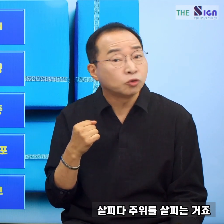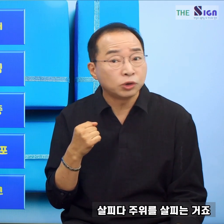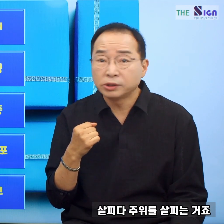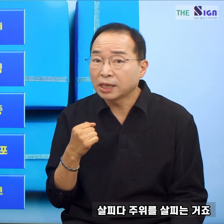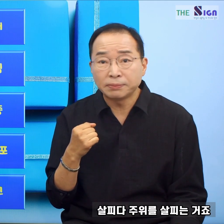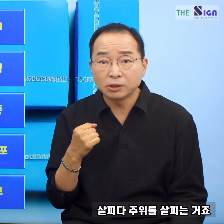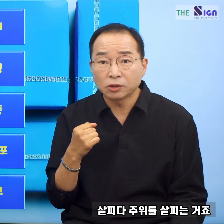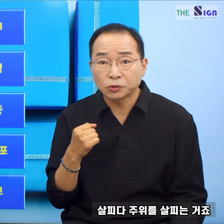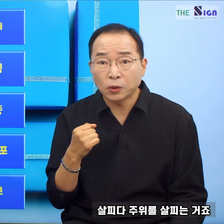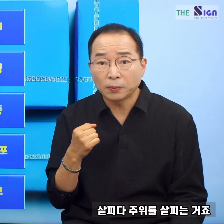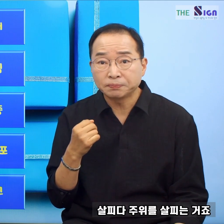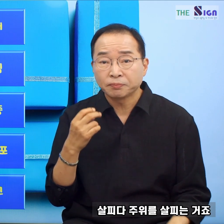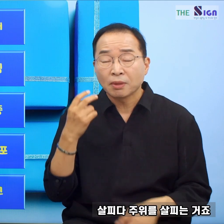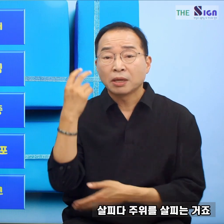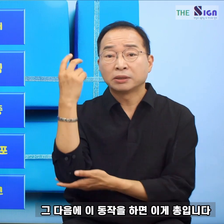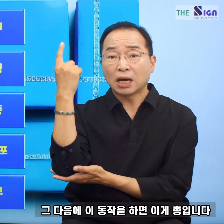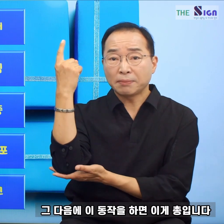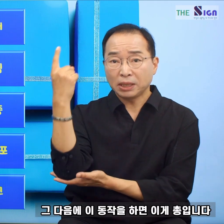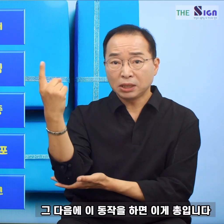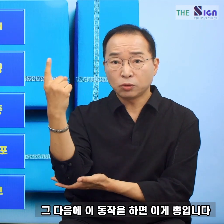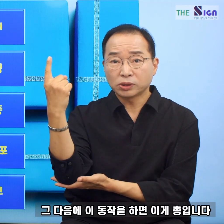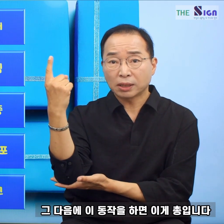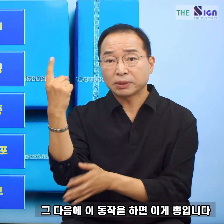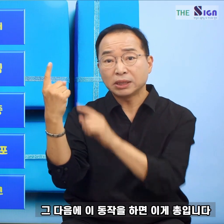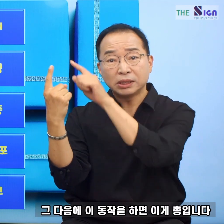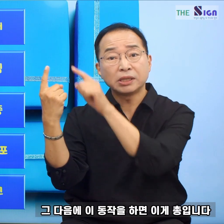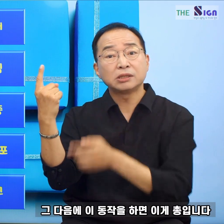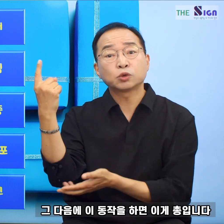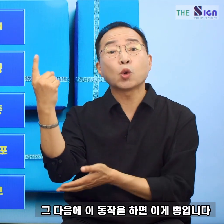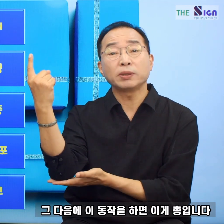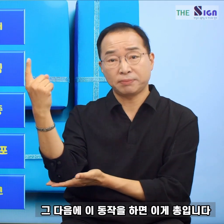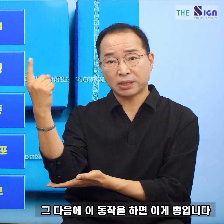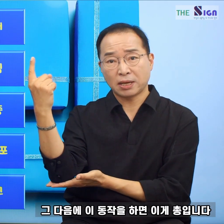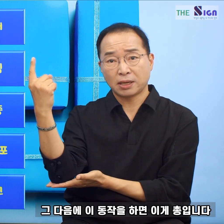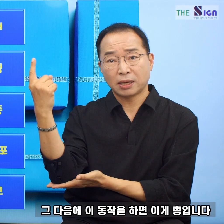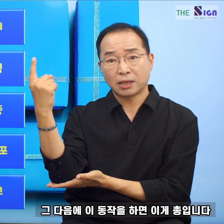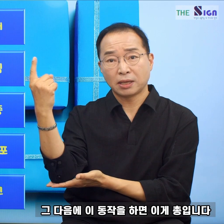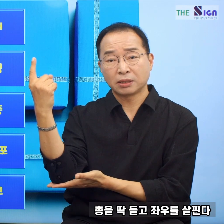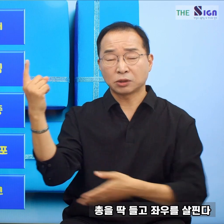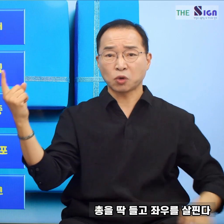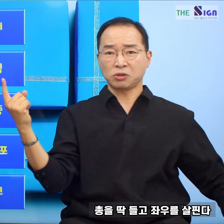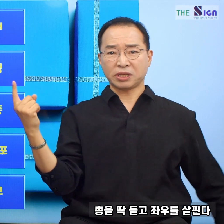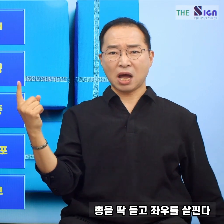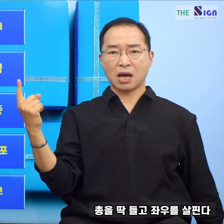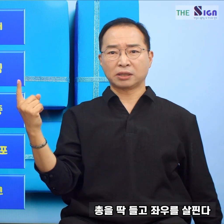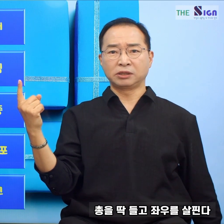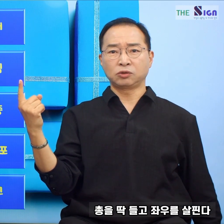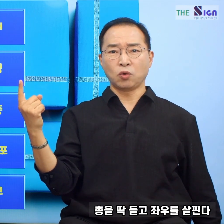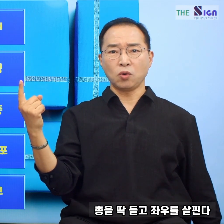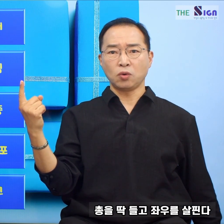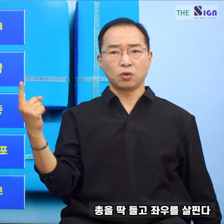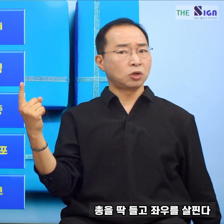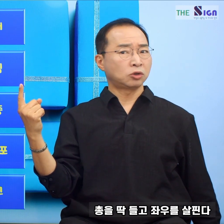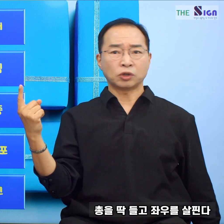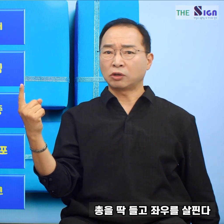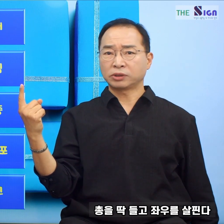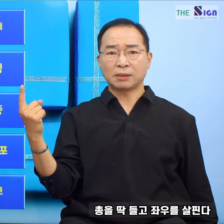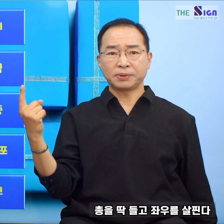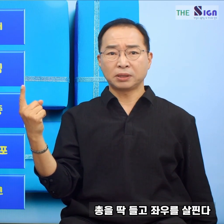주위를 살피는 거죠. 그 다음에 이 동작합니다. 이게 이제 총입니다. 그러니까 총을 딱 들고 좌우를 살핀다.